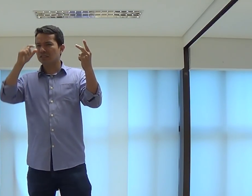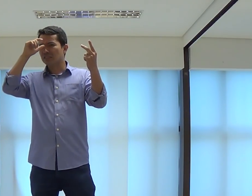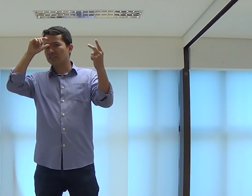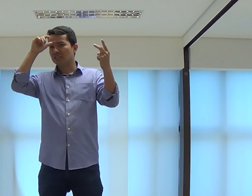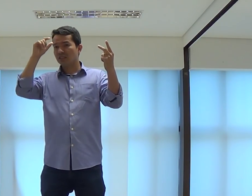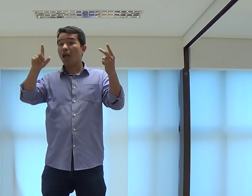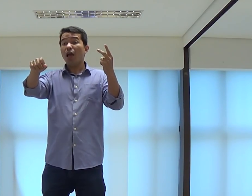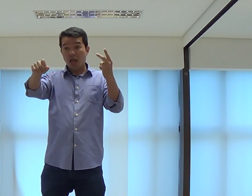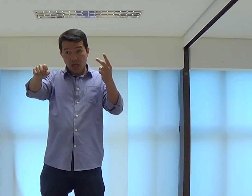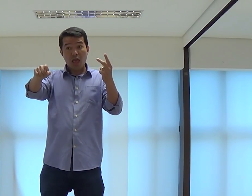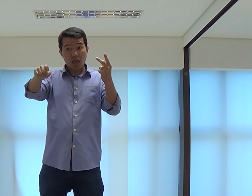né?